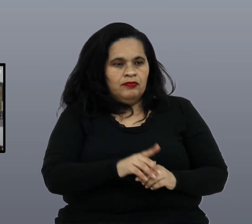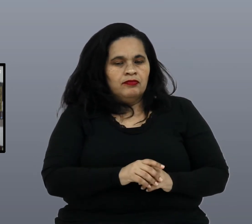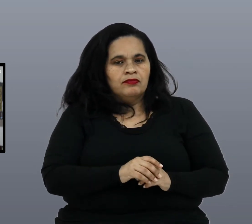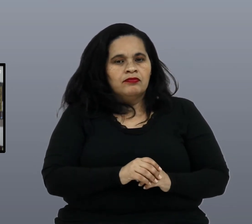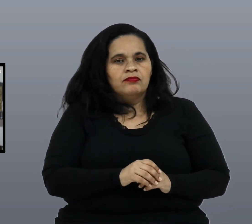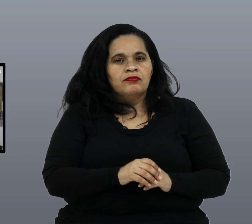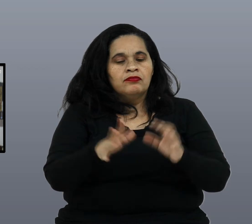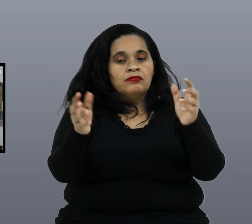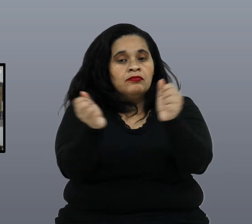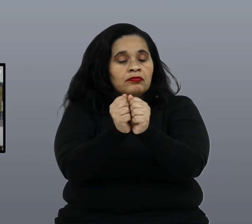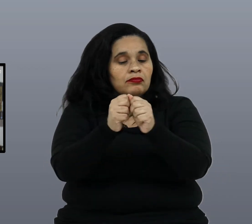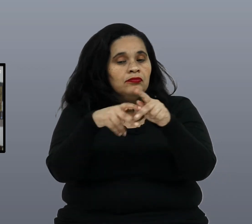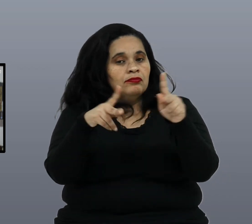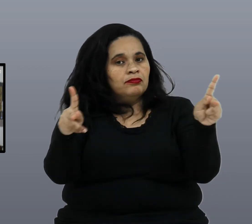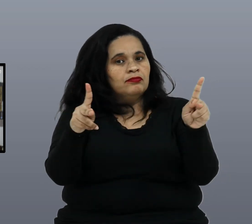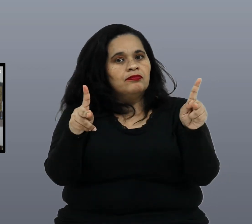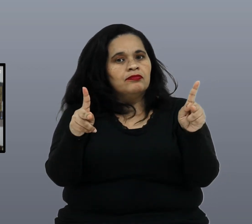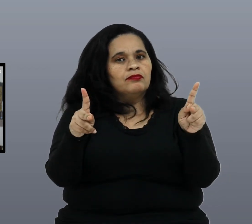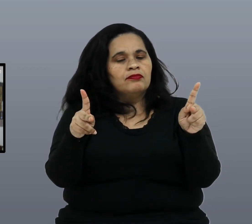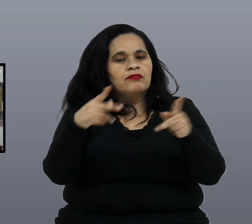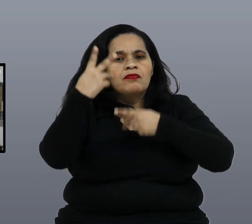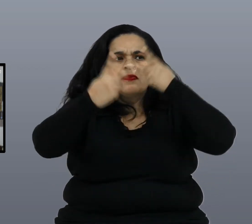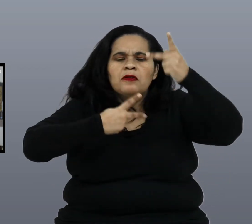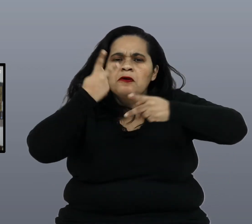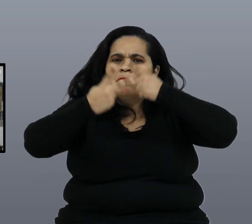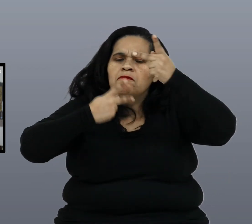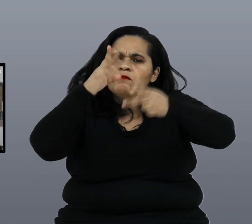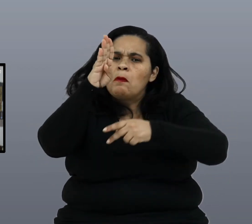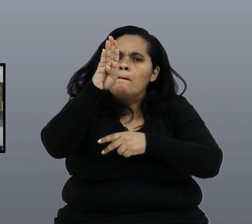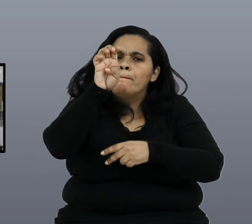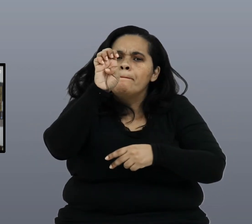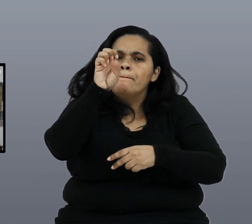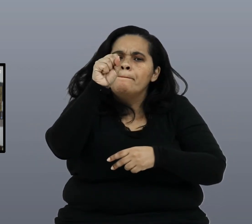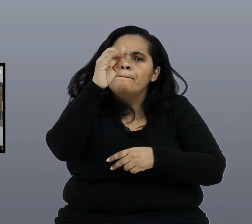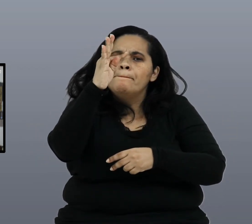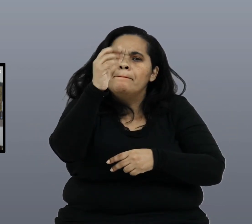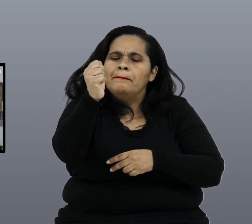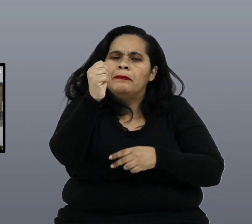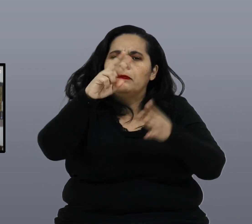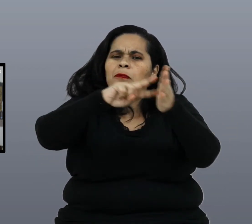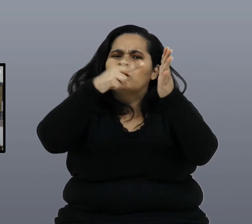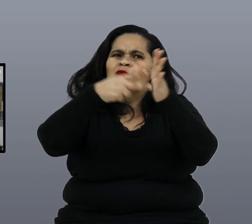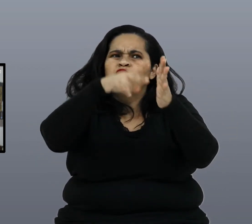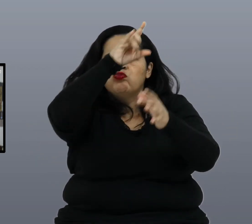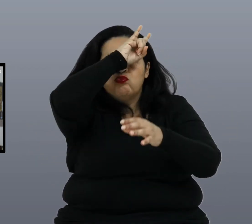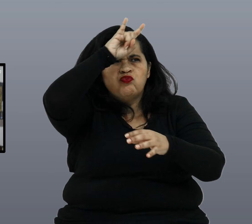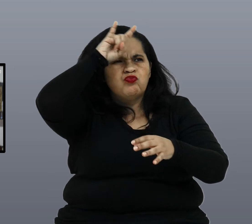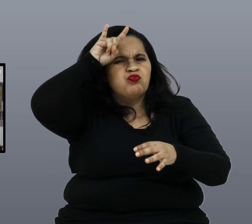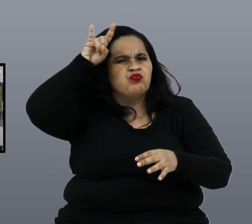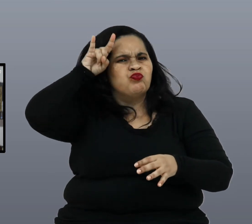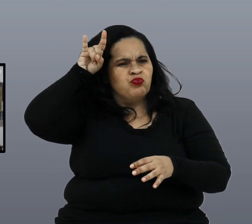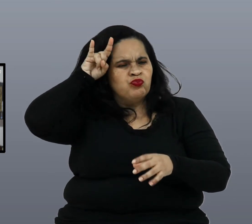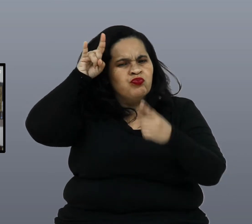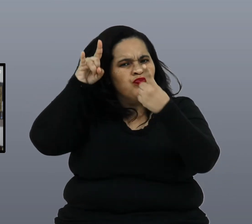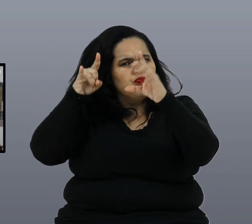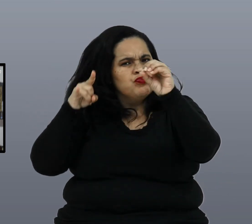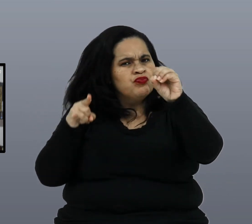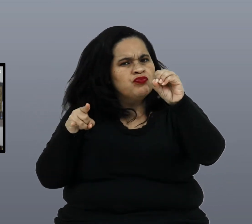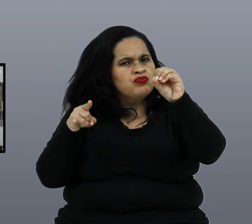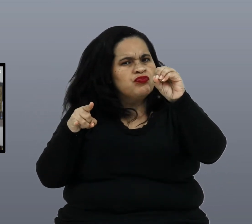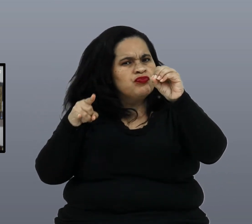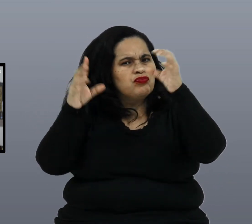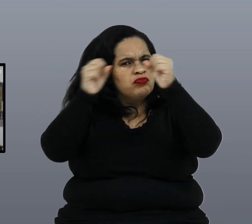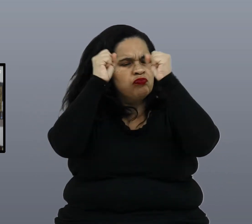Apocalipse capítulo 13, que fala lá da besta, fala lá de chifres também, né? De 10 poderes ali, de